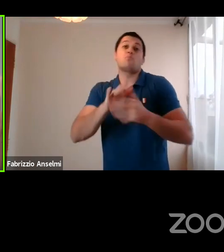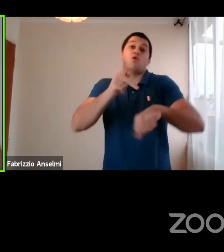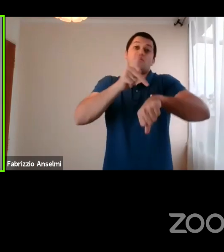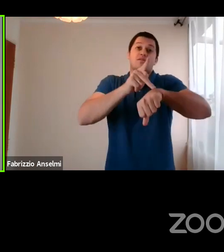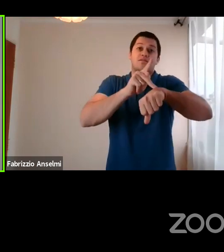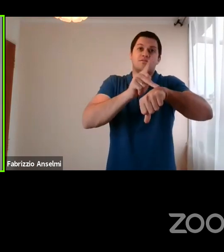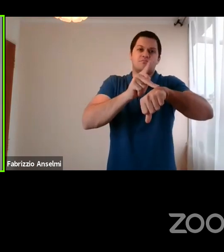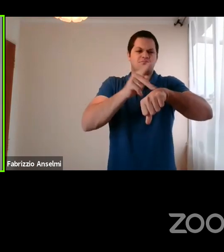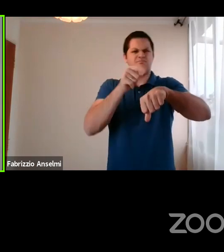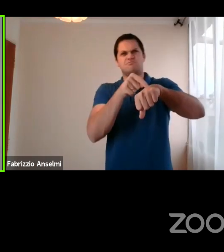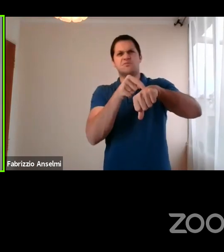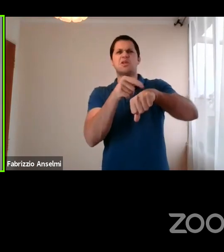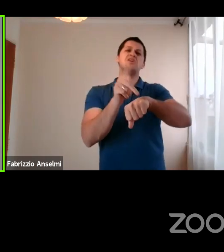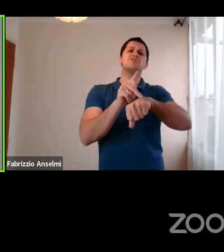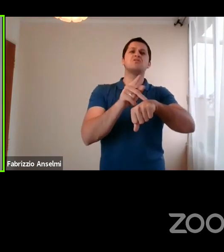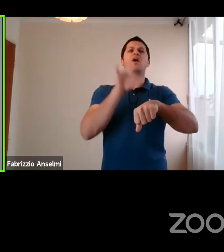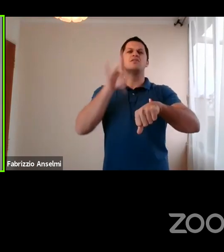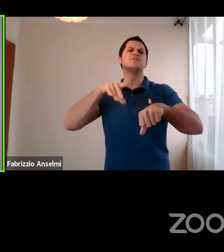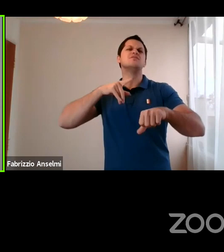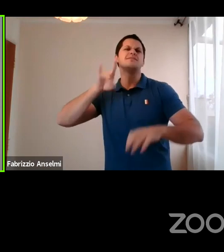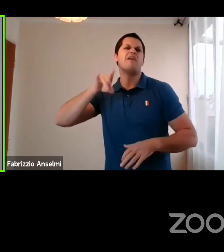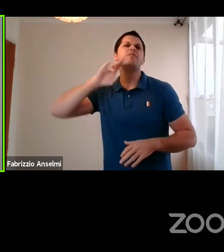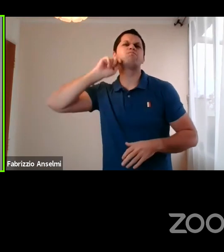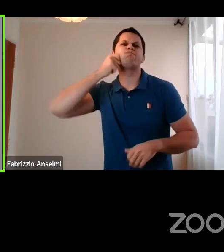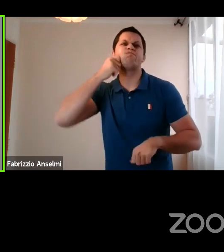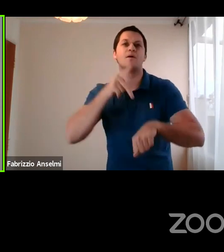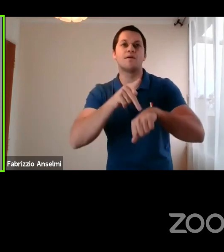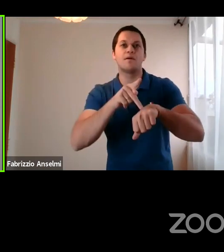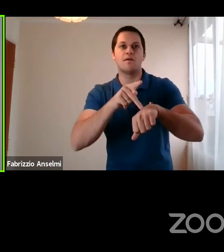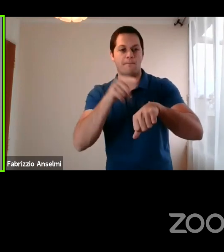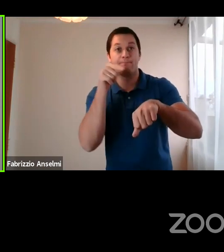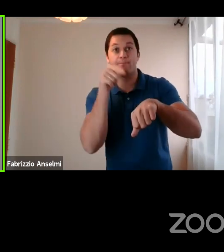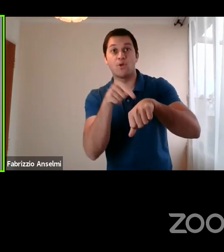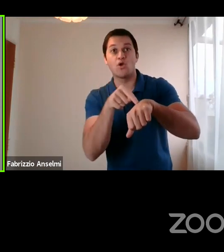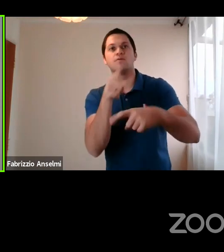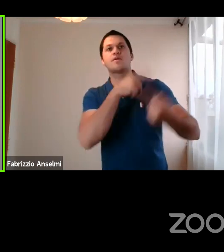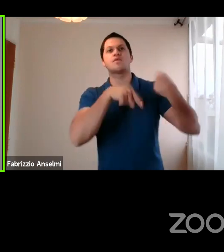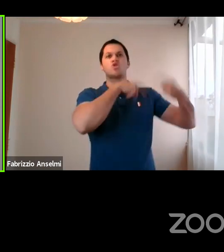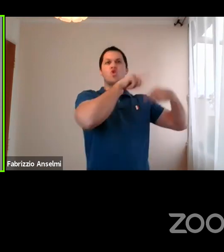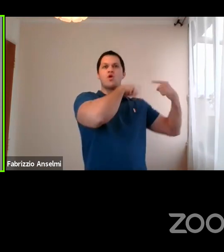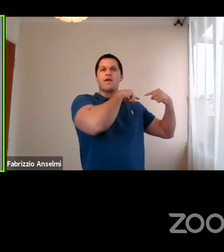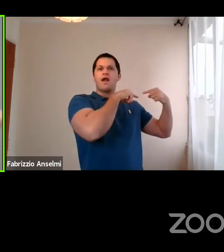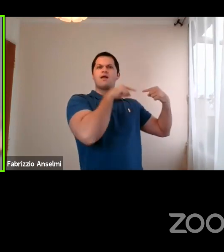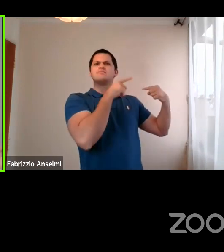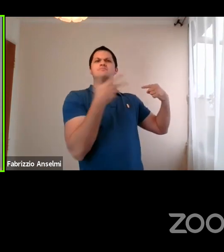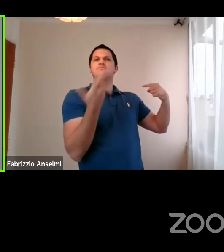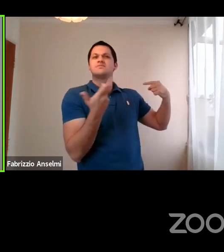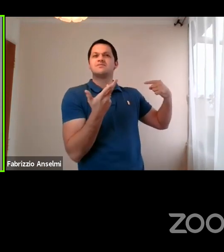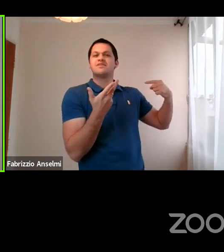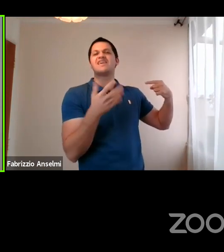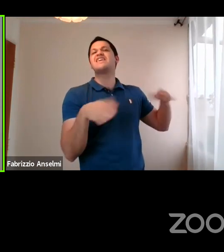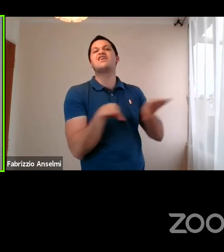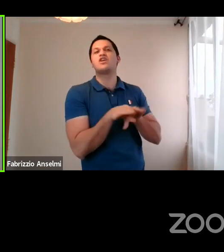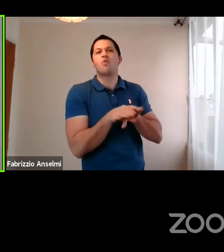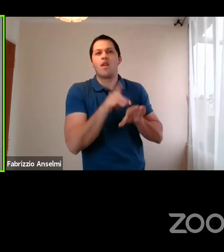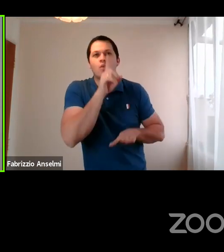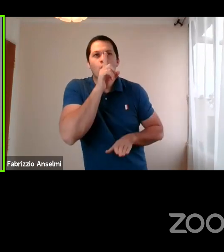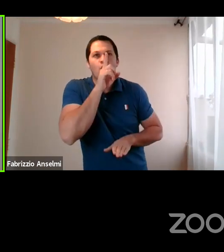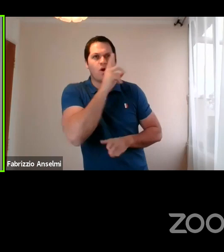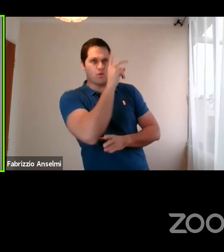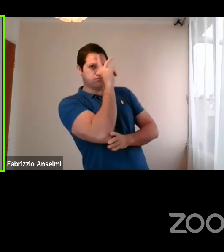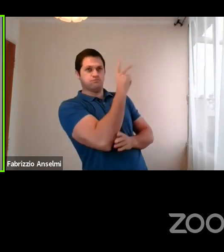¿cuál es la historia detrás, no? Eso es un elemento que uno puede llamar patrimonio oculto. No existe patrimonio oculto así como propiamente tal,